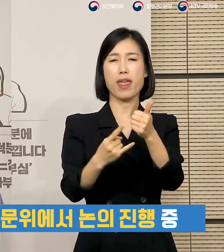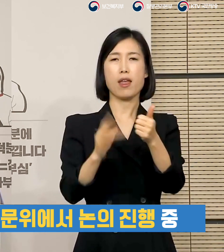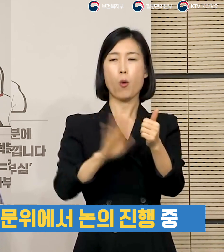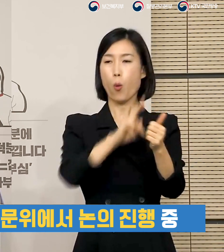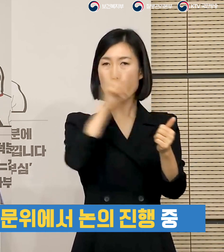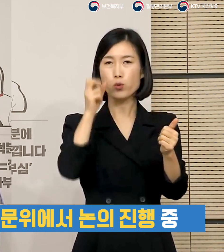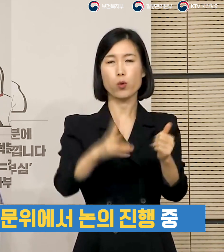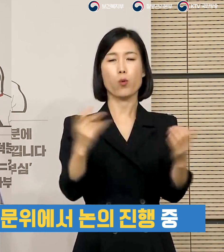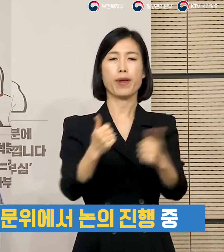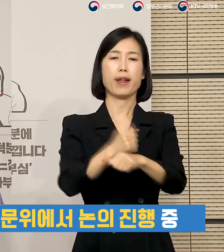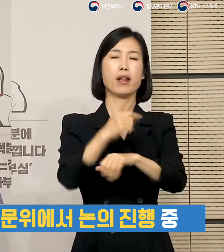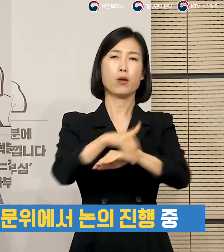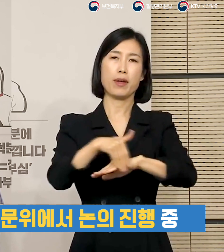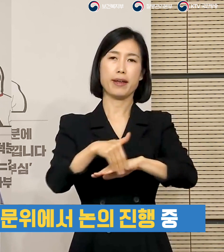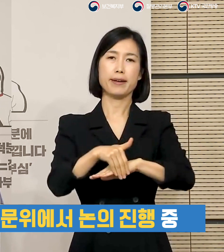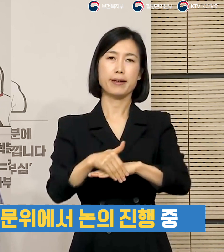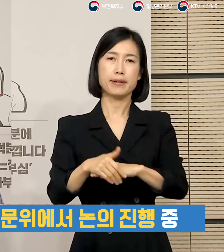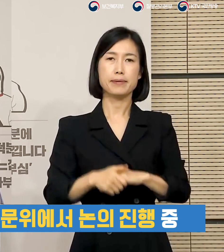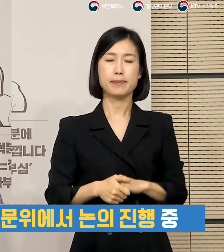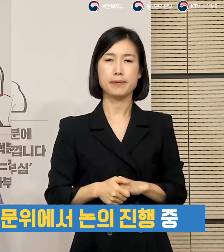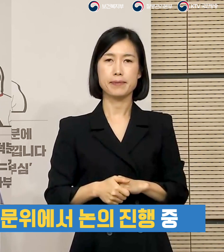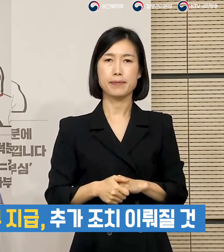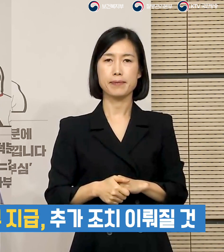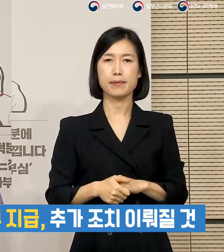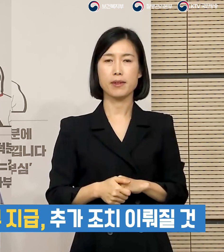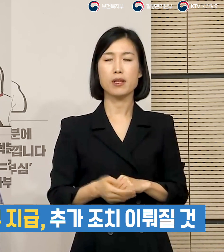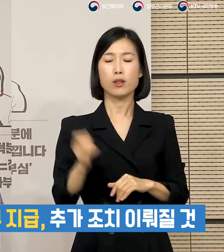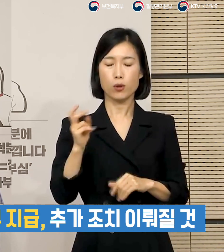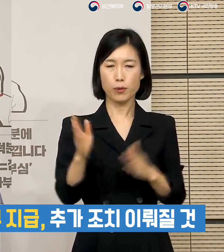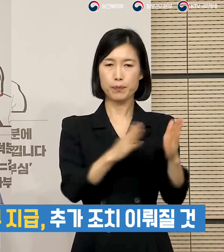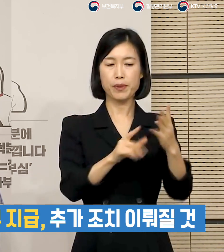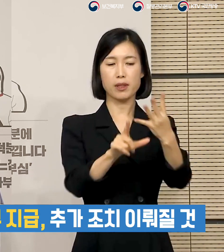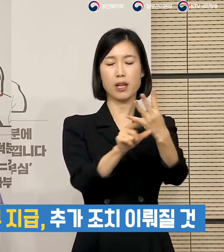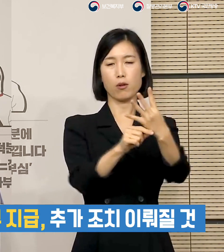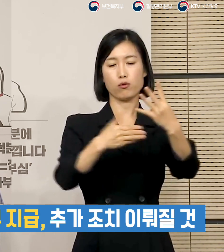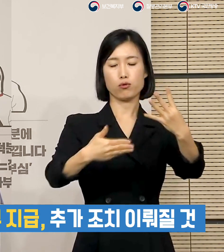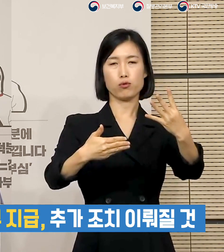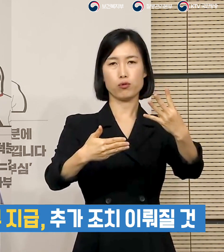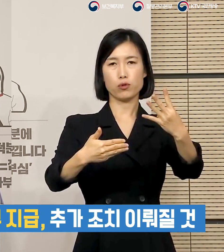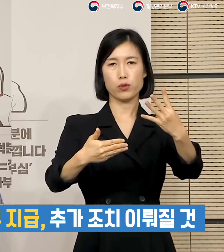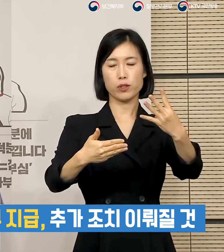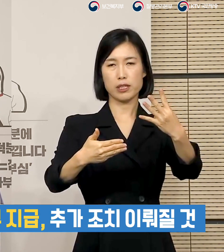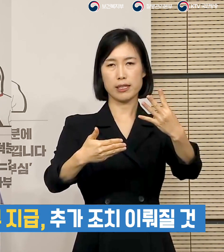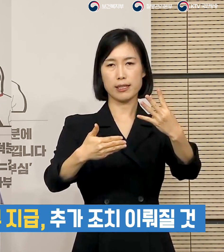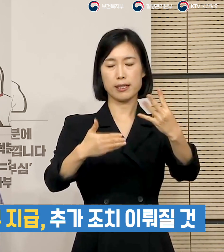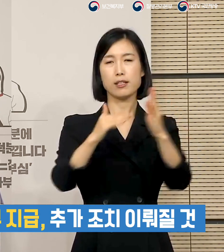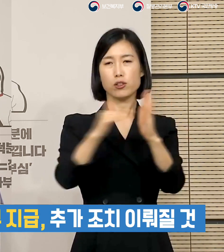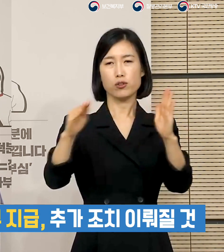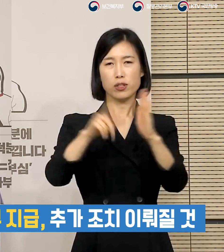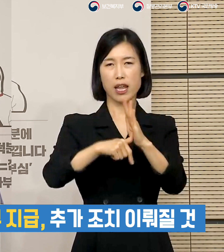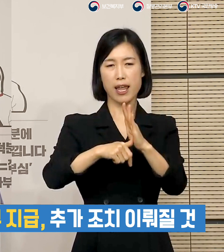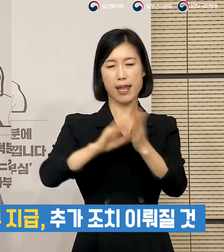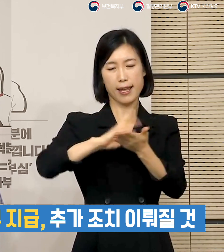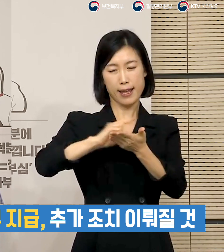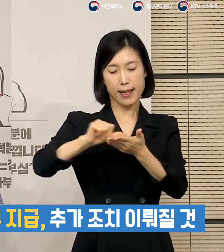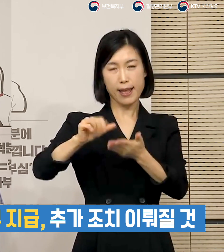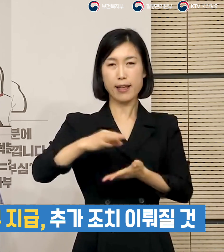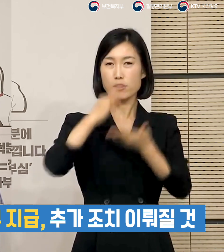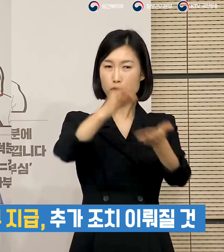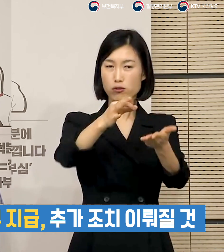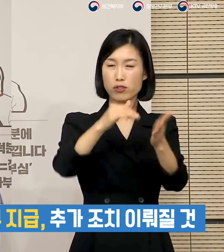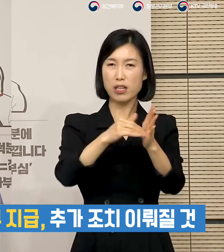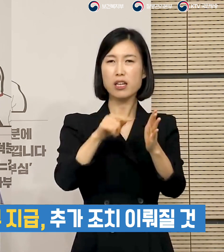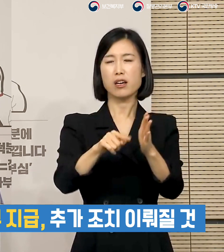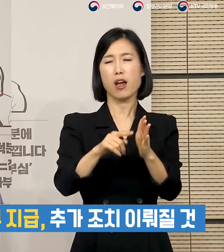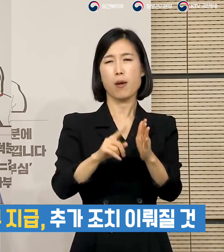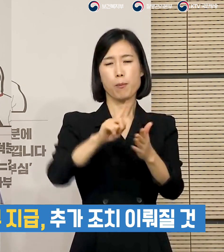예정입니다. 그리고 4월 9일 자로 저희가 이제 지급했던 계산금은 보상의